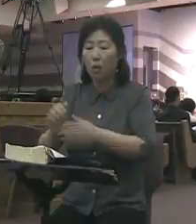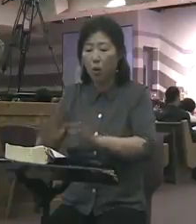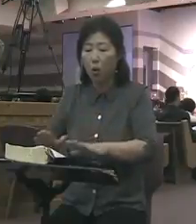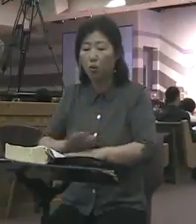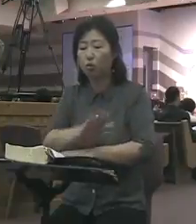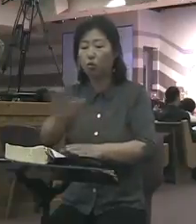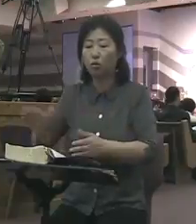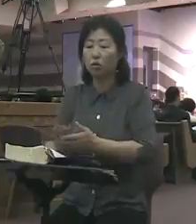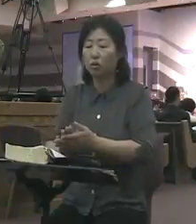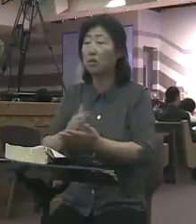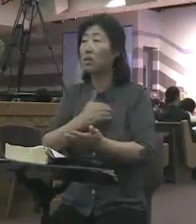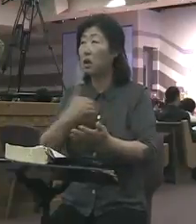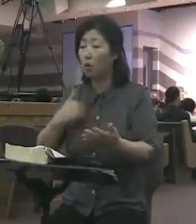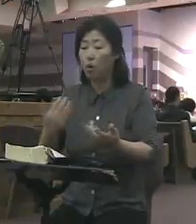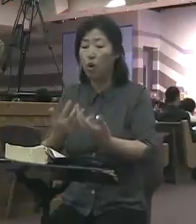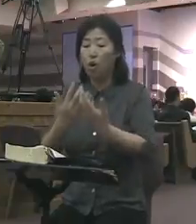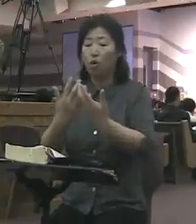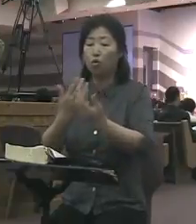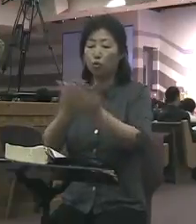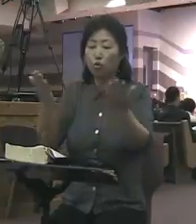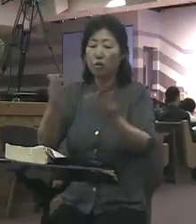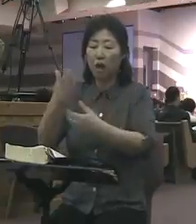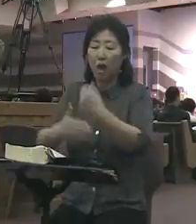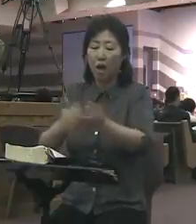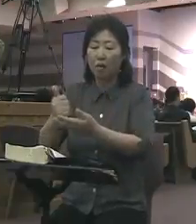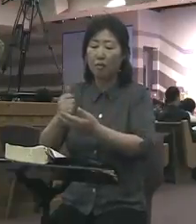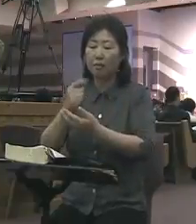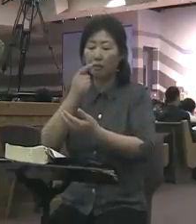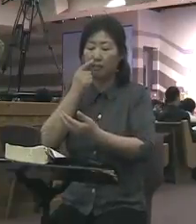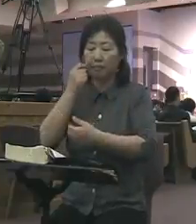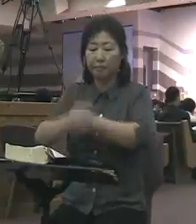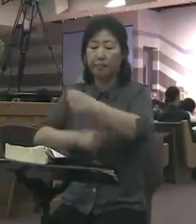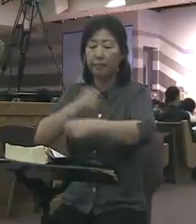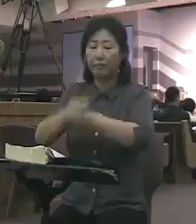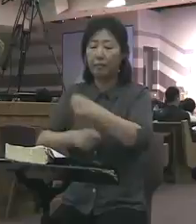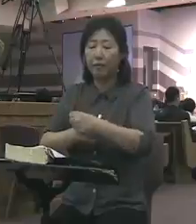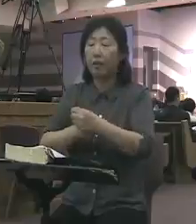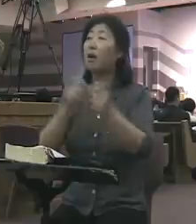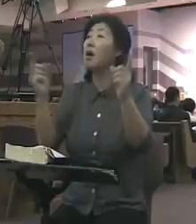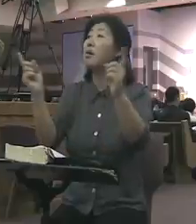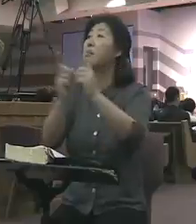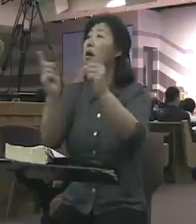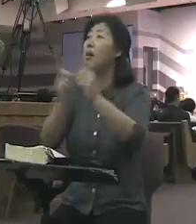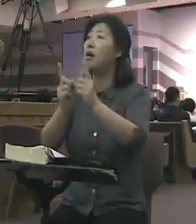되십니다. 이 하나님을 내가 만끽하고 만나기 위해서 비울 수 있는 신앙이 요구됩니다.